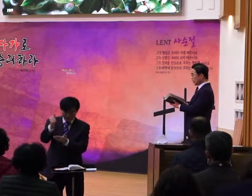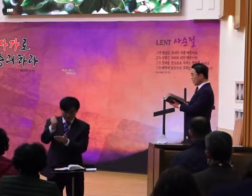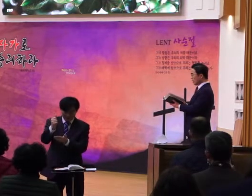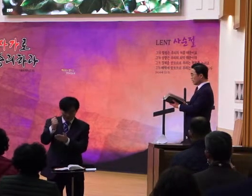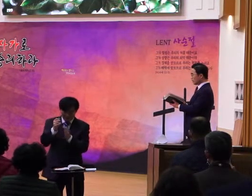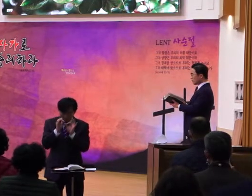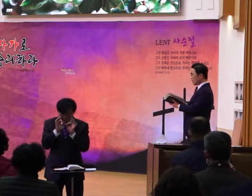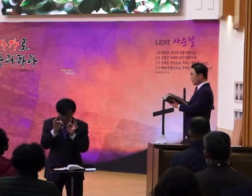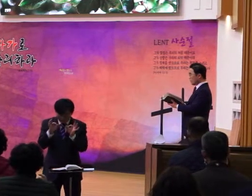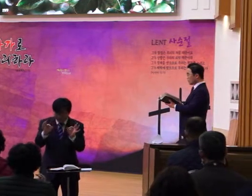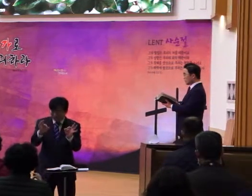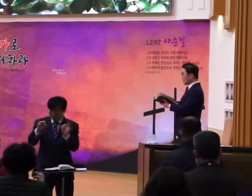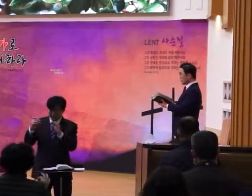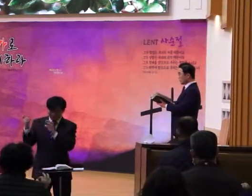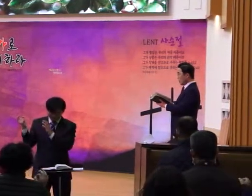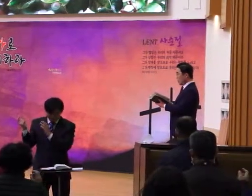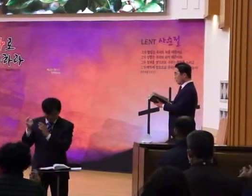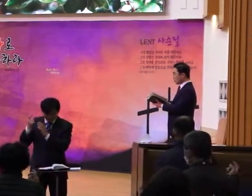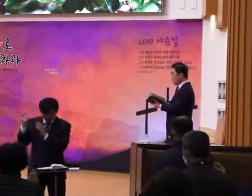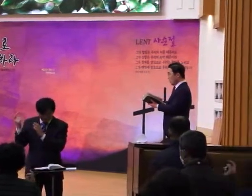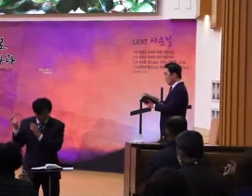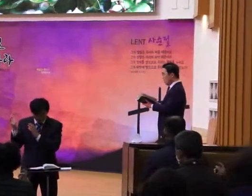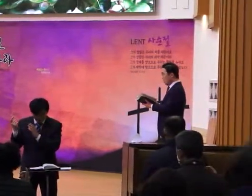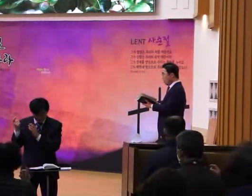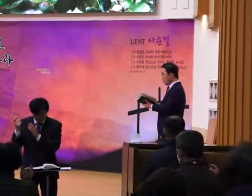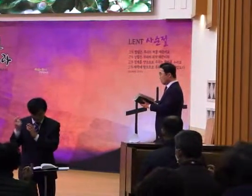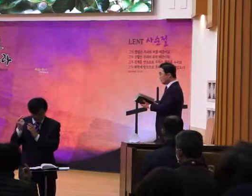주님의 음성 듣고서